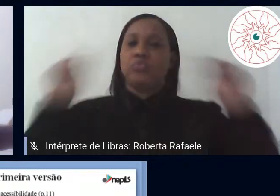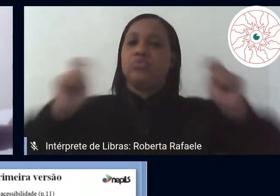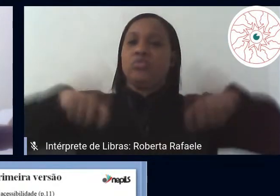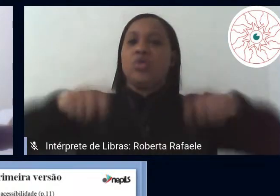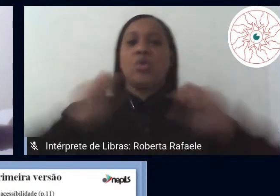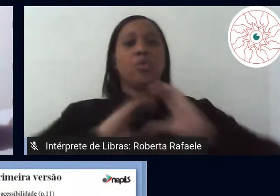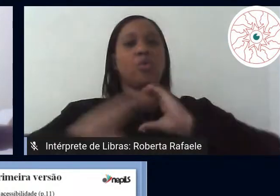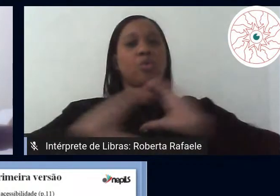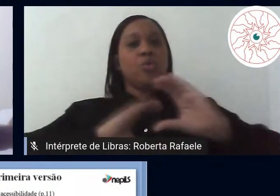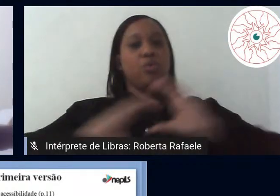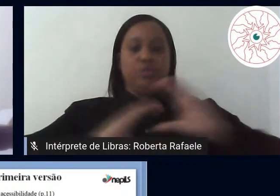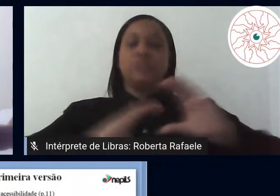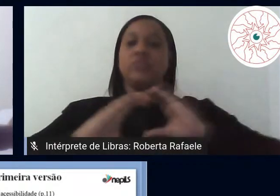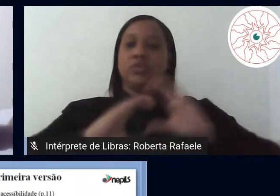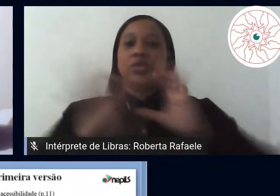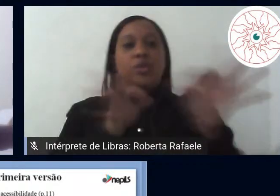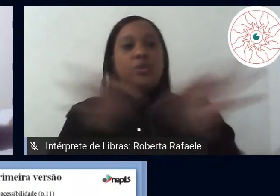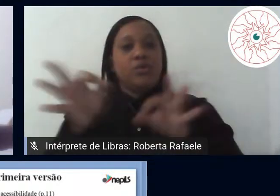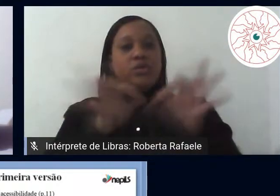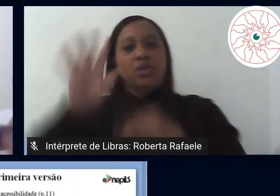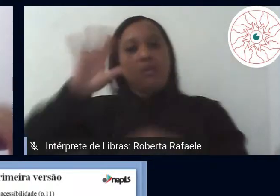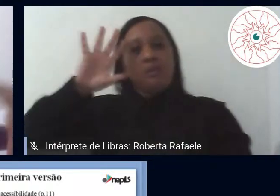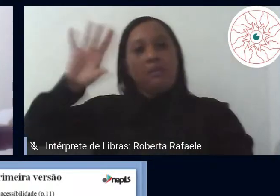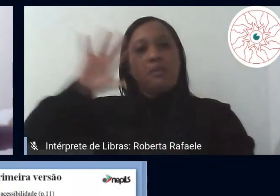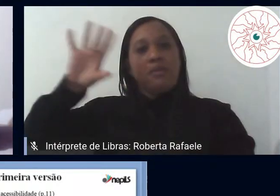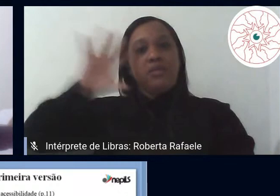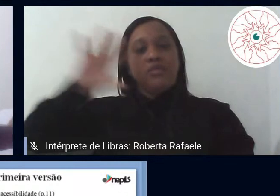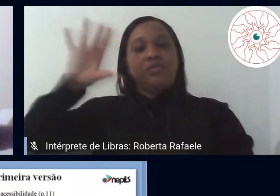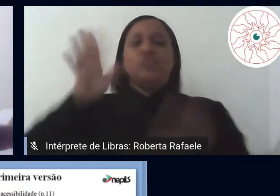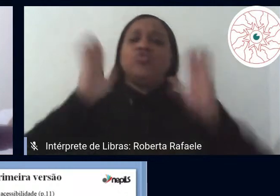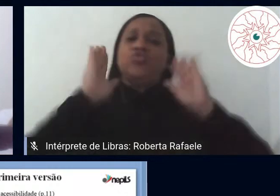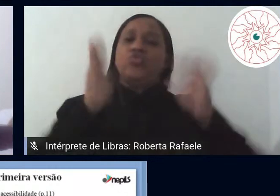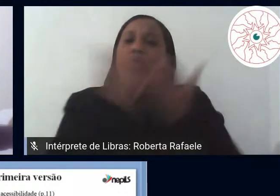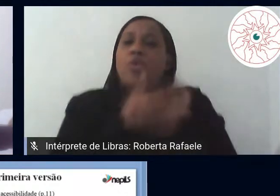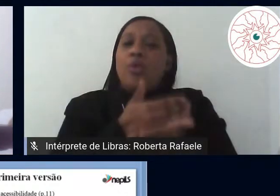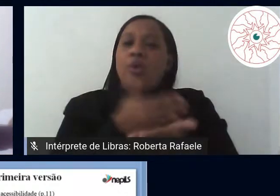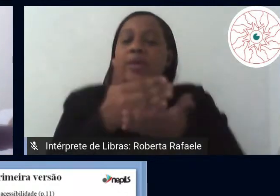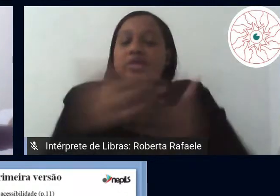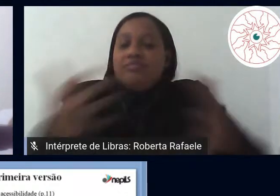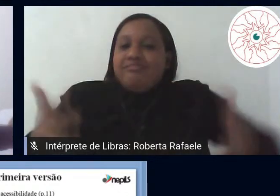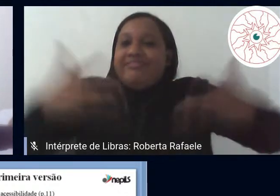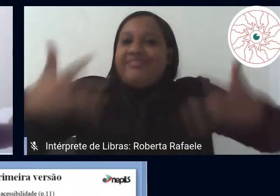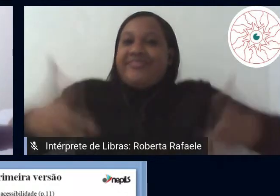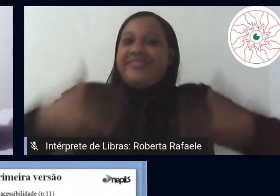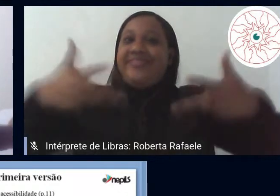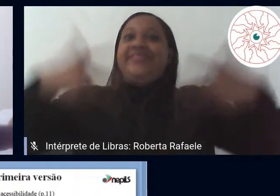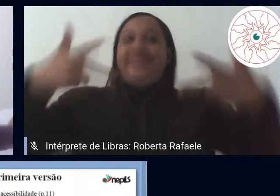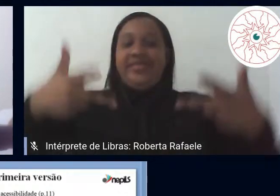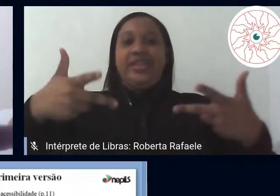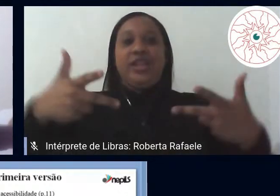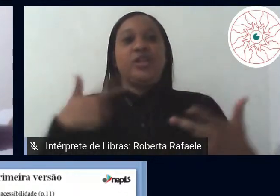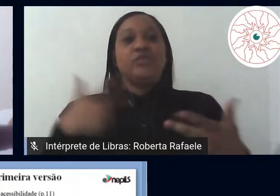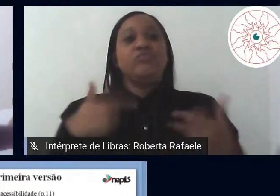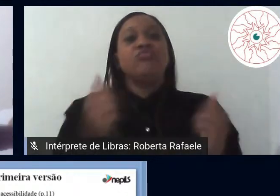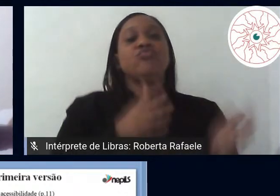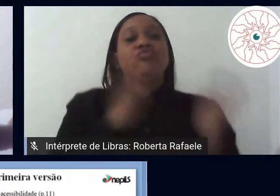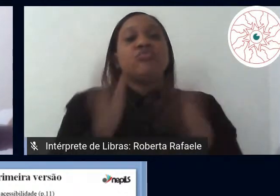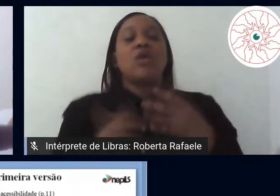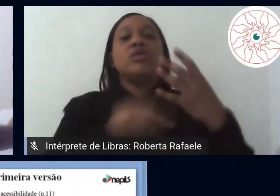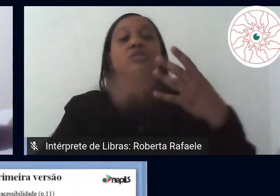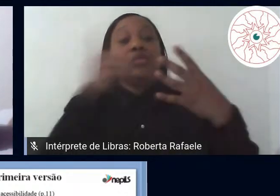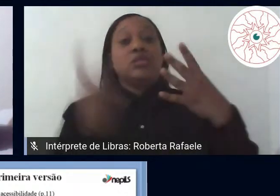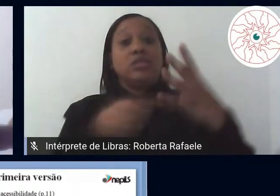comunicação e organização do pensamento. Aí já começa a nos animar um pouquinho na parte a sétima vez que